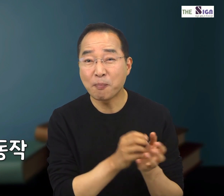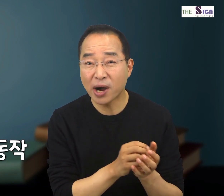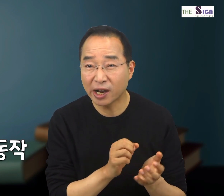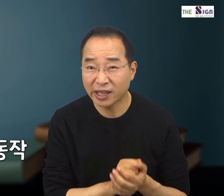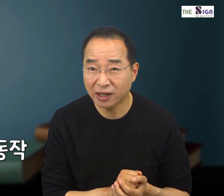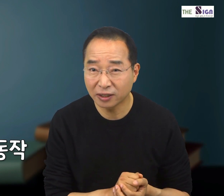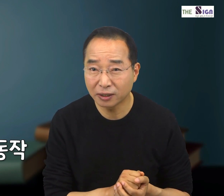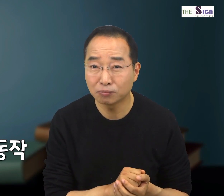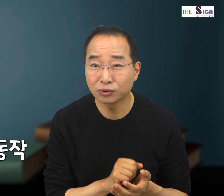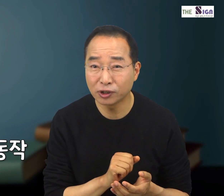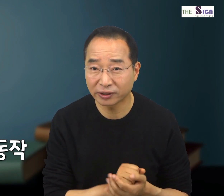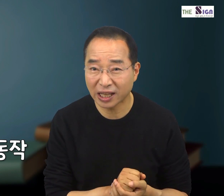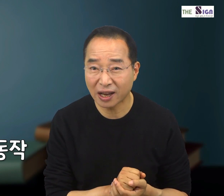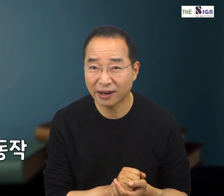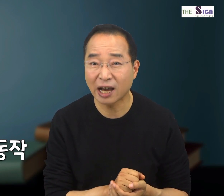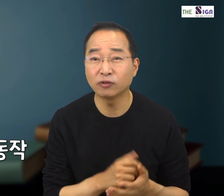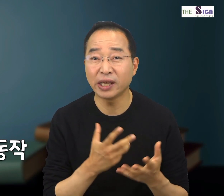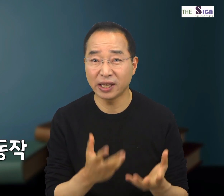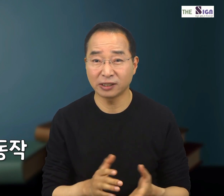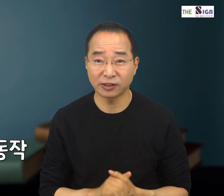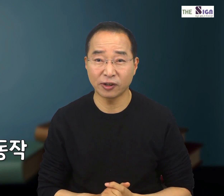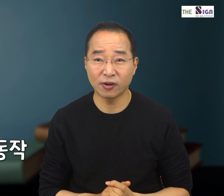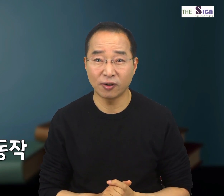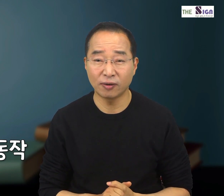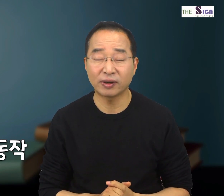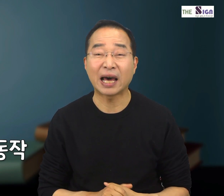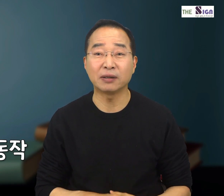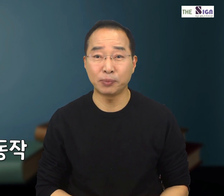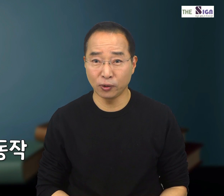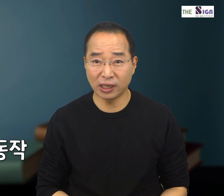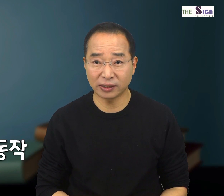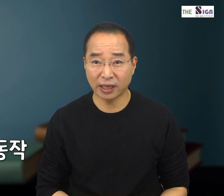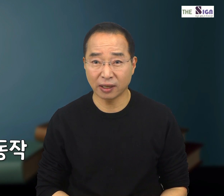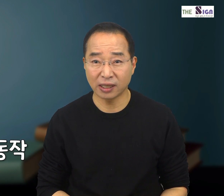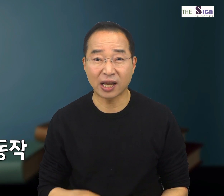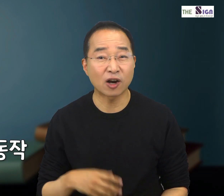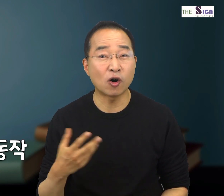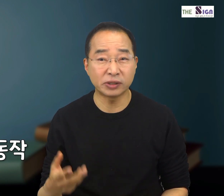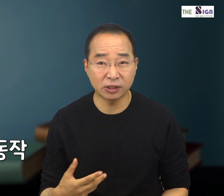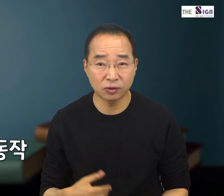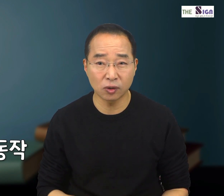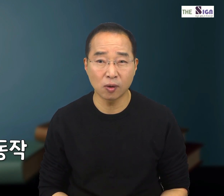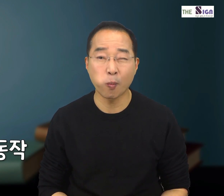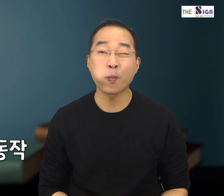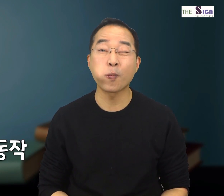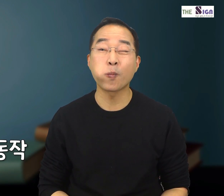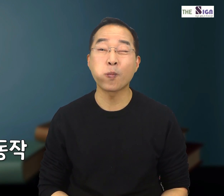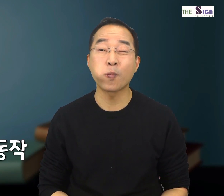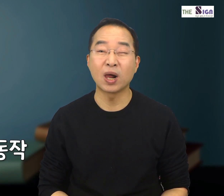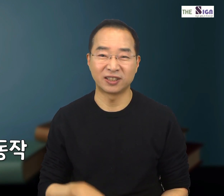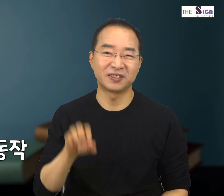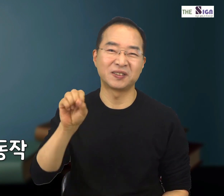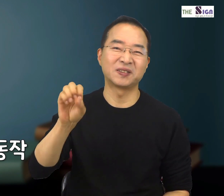엄마가 얘를 불렀다 라고 얘기했어요 라는 표현을 할 때 약간 거짓으로